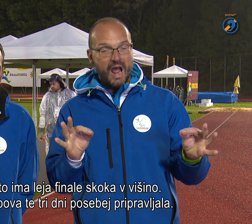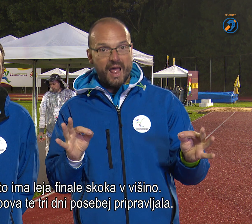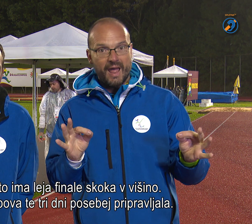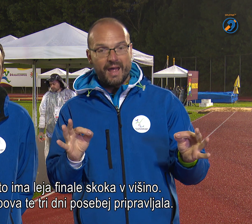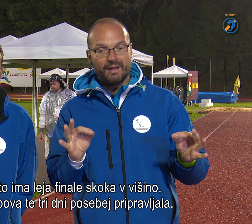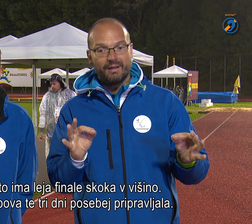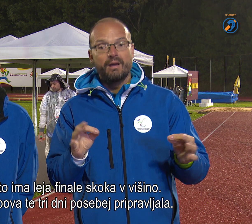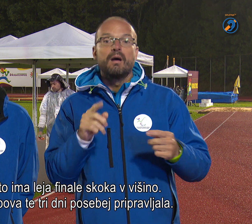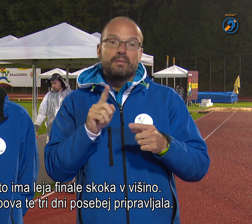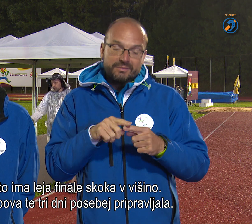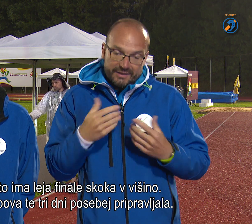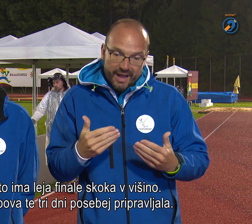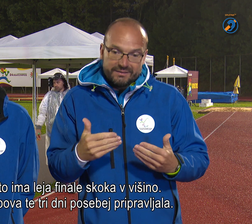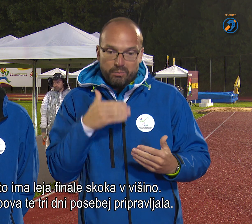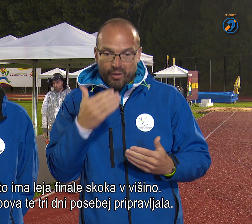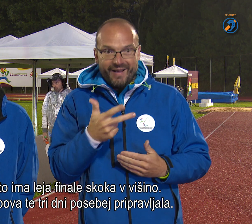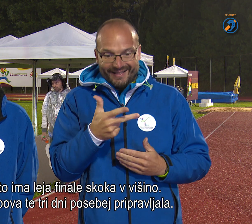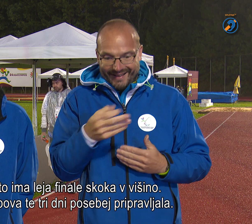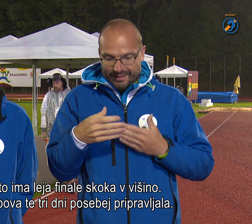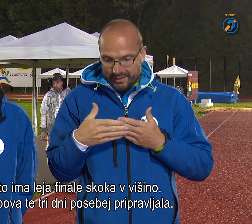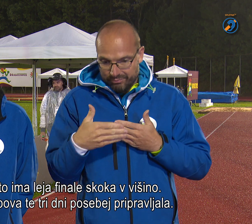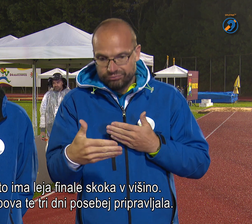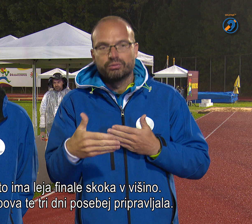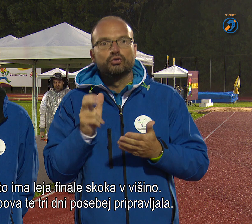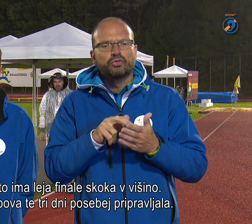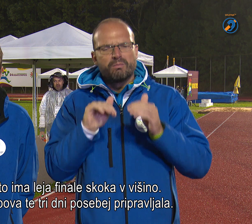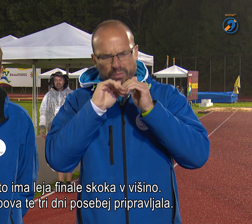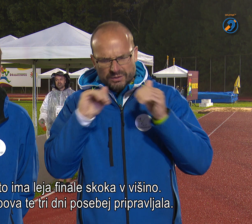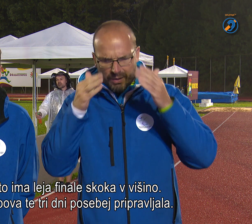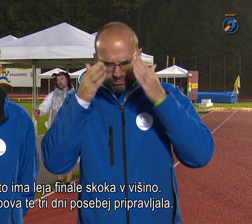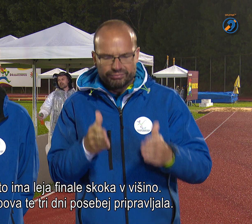Na to se bomo zdaj te 3 dni še posebej pripravljala.